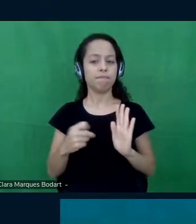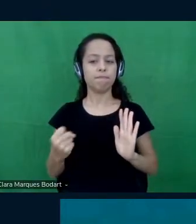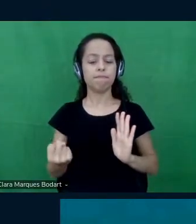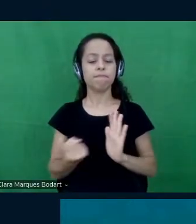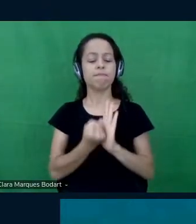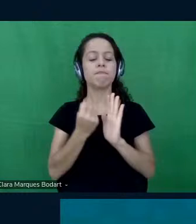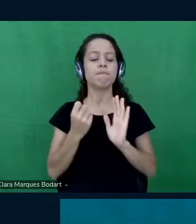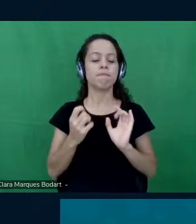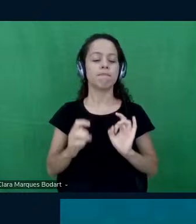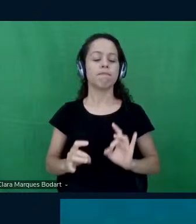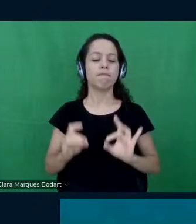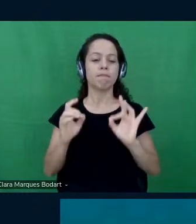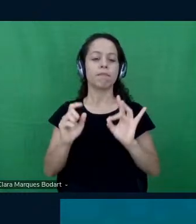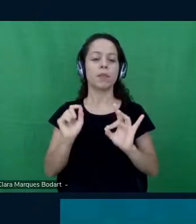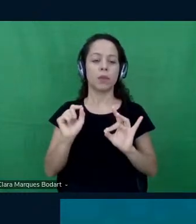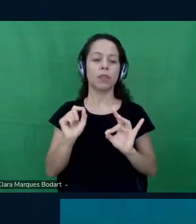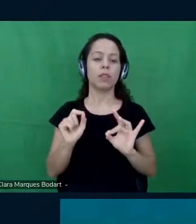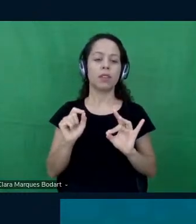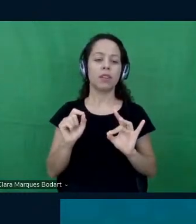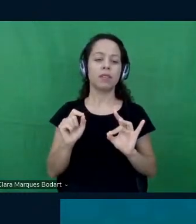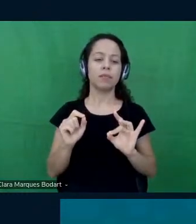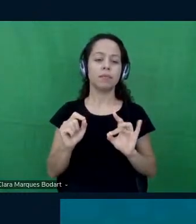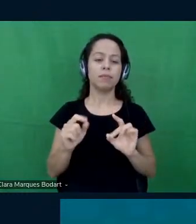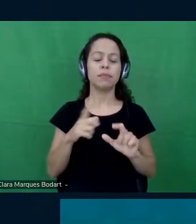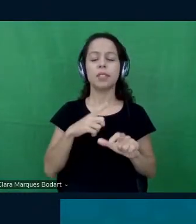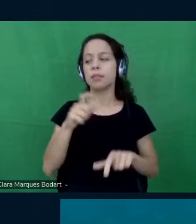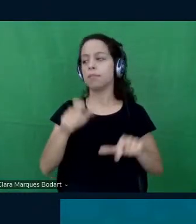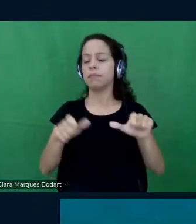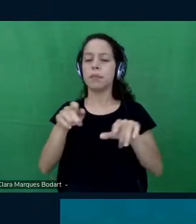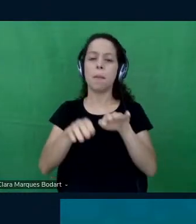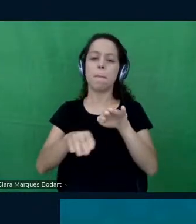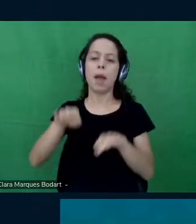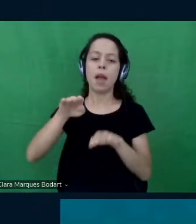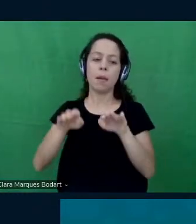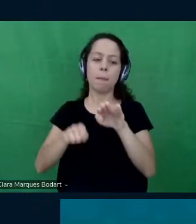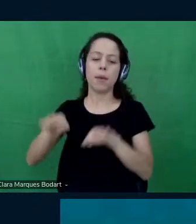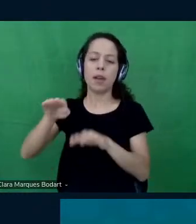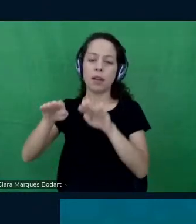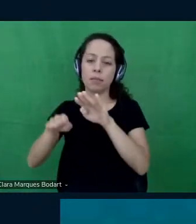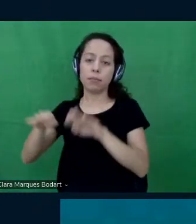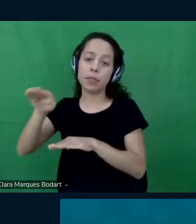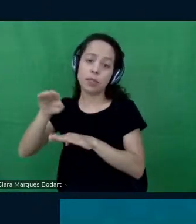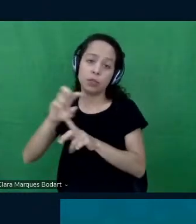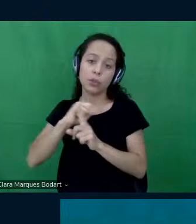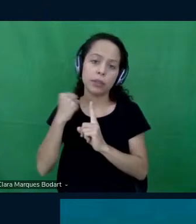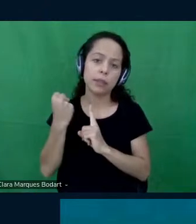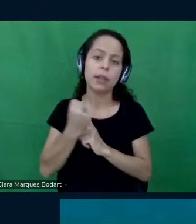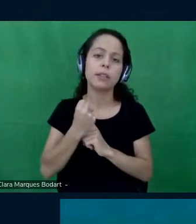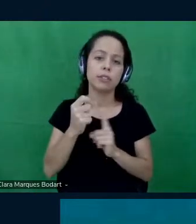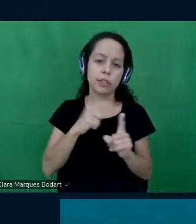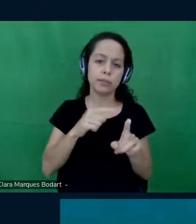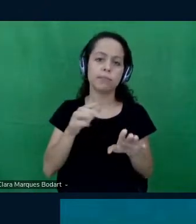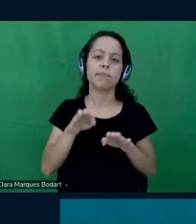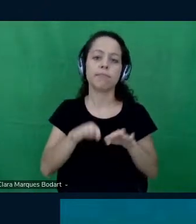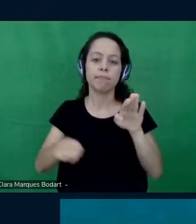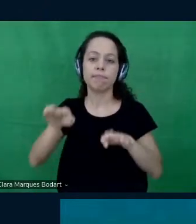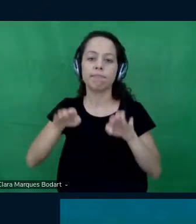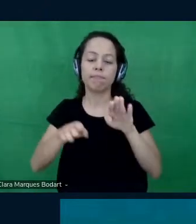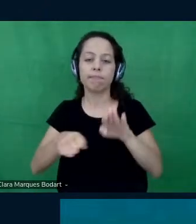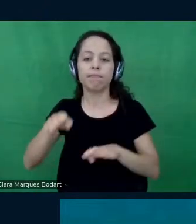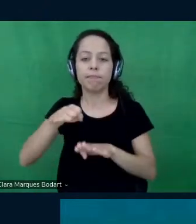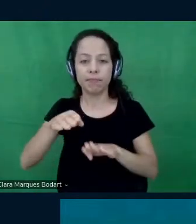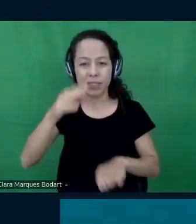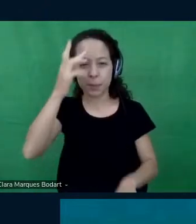profundamente pela desigualdade. Por desigualdades sociais, né, esse é um ponto importante para quem